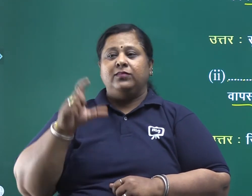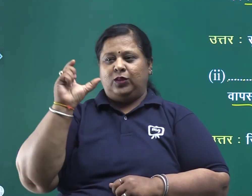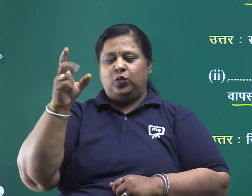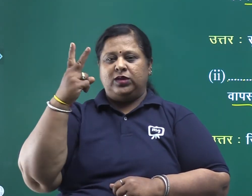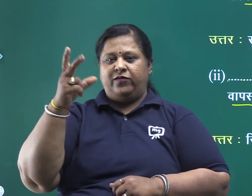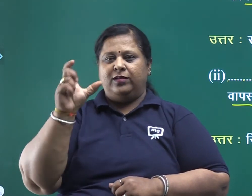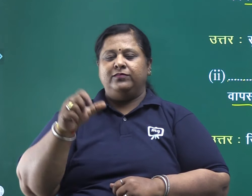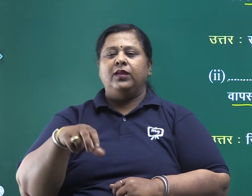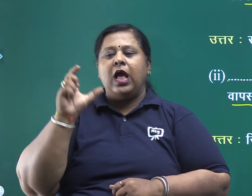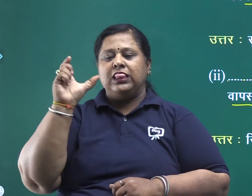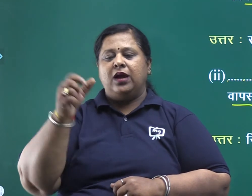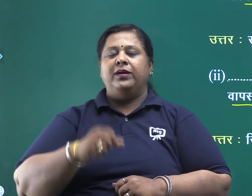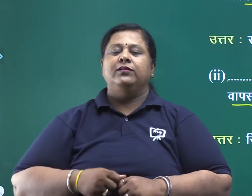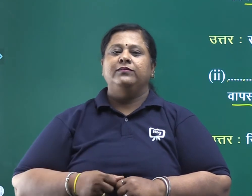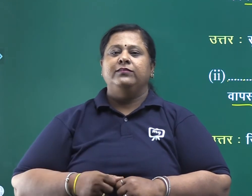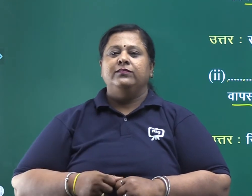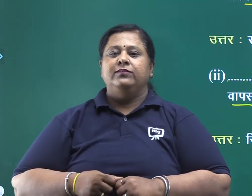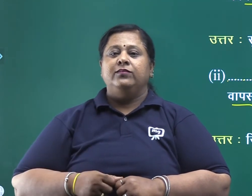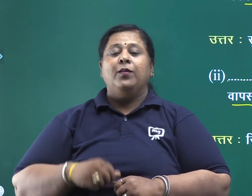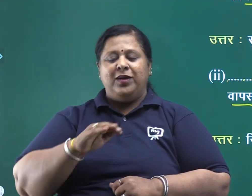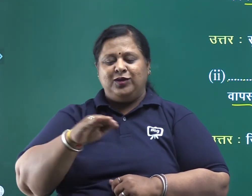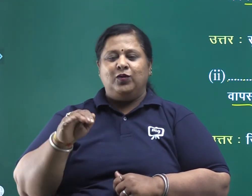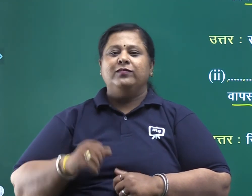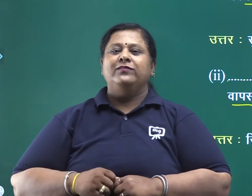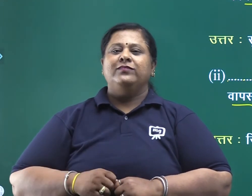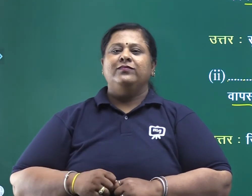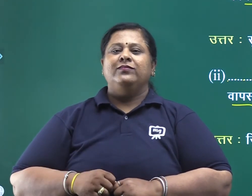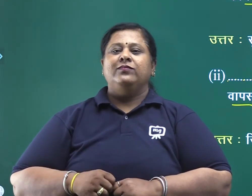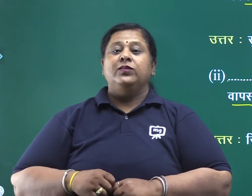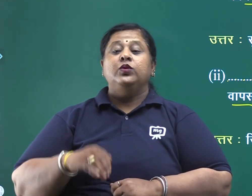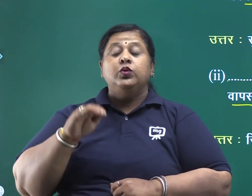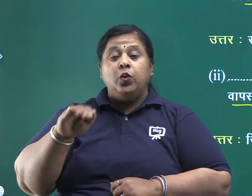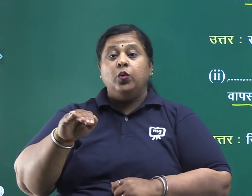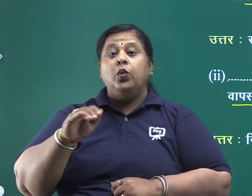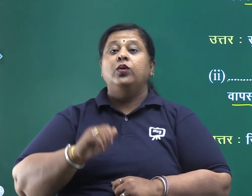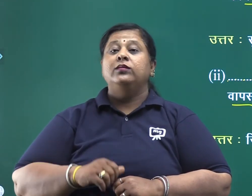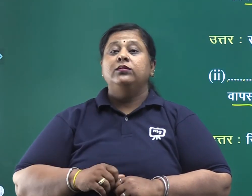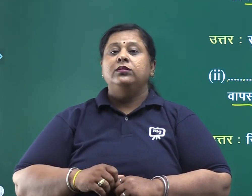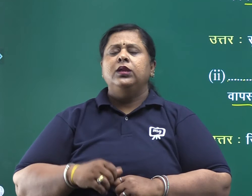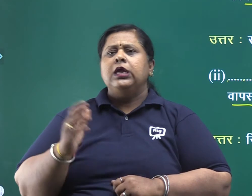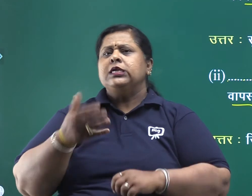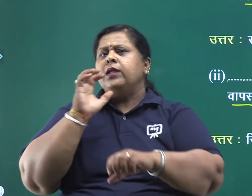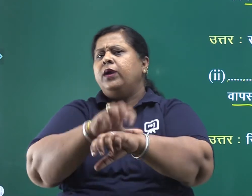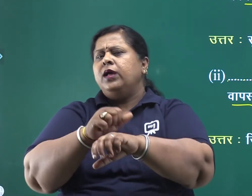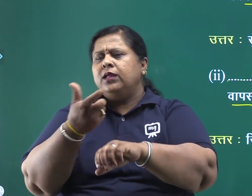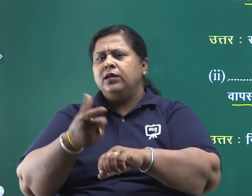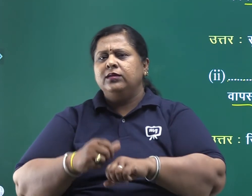दूसरा विकल्प अध्यापक। बच्चों, छोटू को किसने पकड़ा